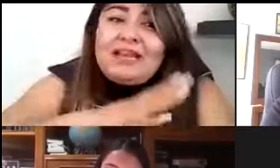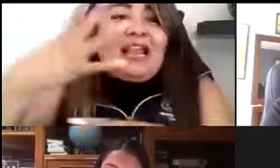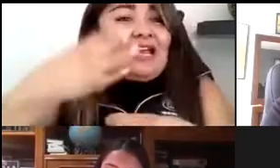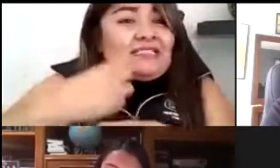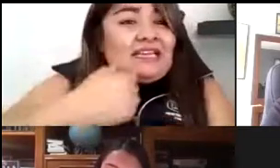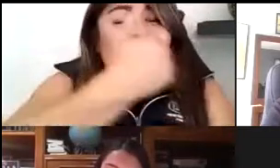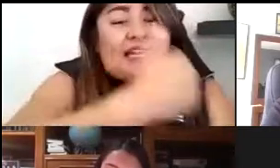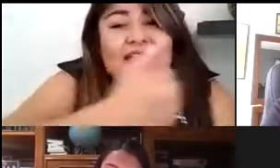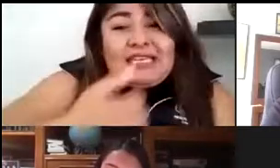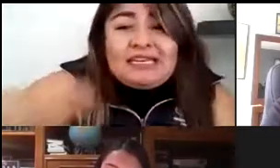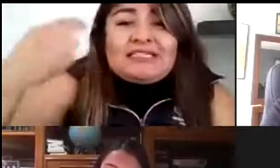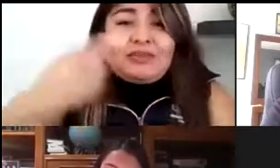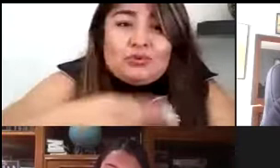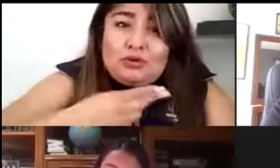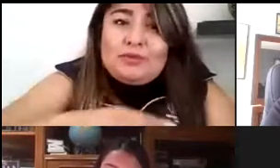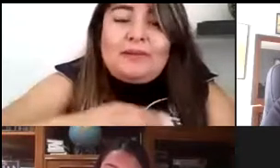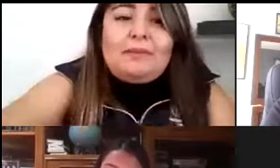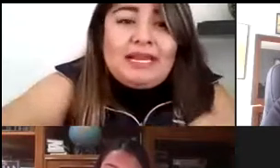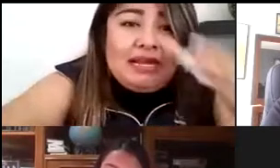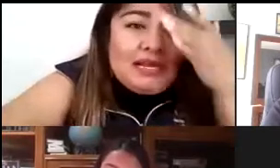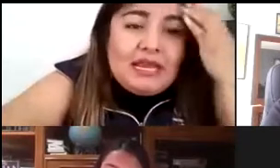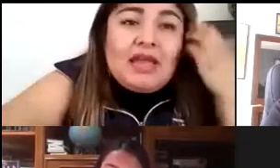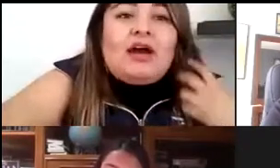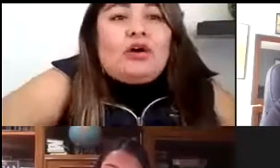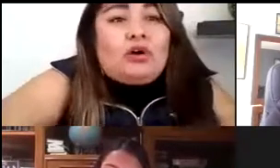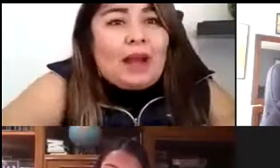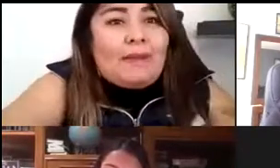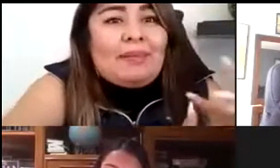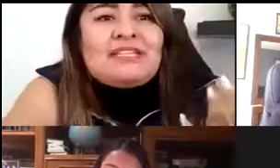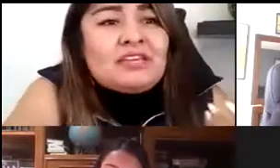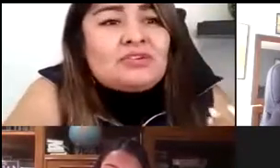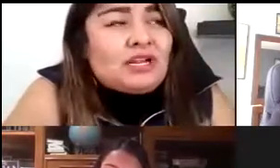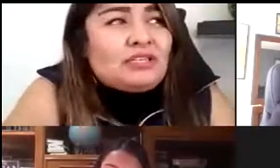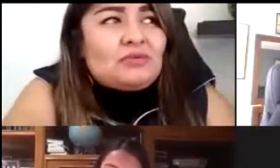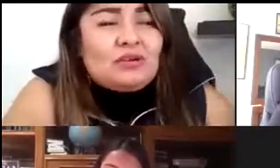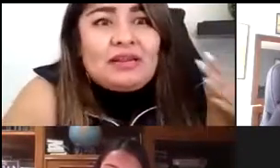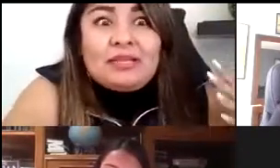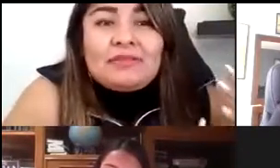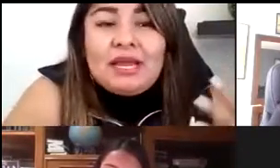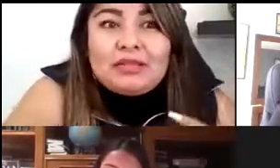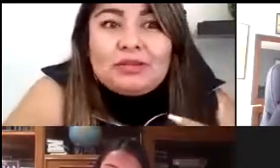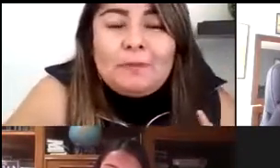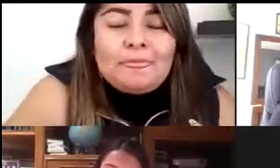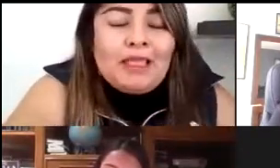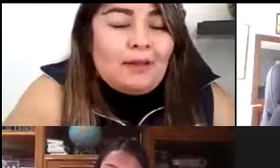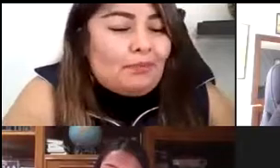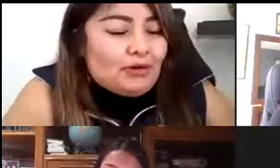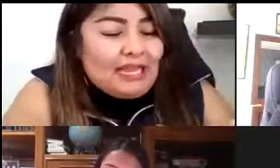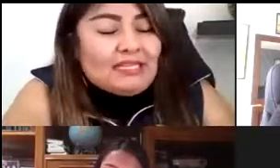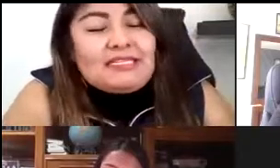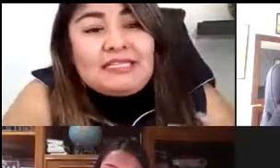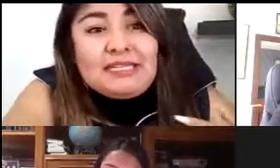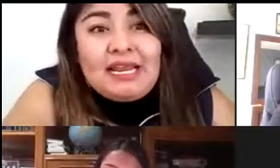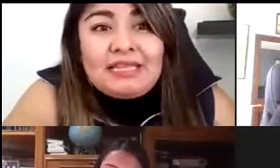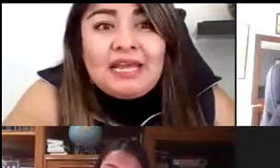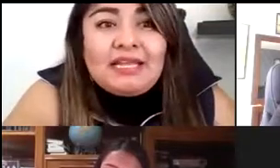cambiar la seña que tienes de tu nombre, ¿vale? Apenas leía yo un artículo que la verdad me encantó, porque